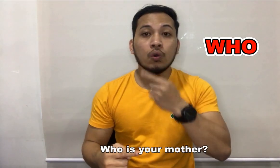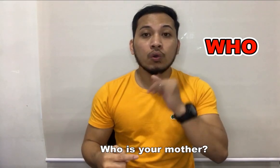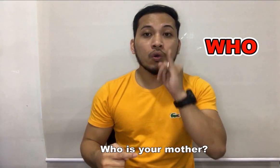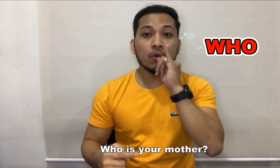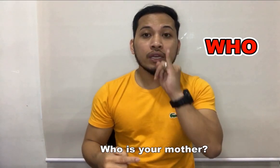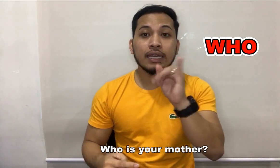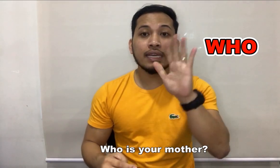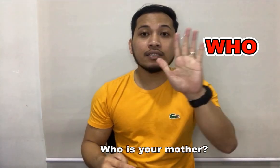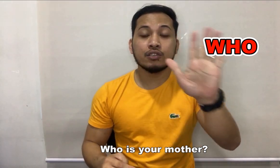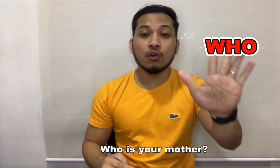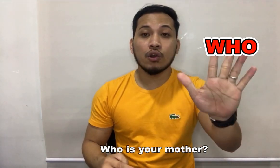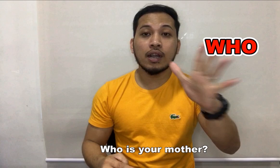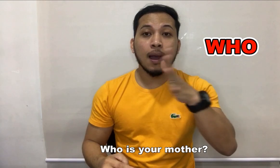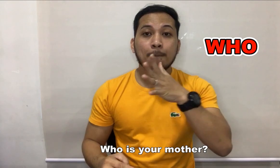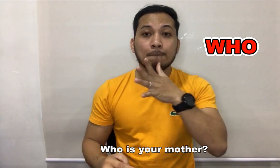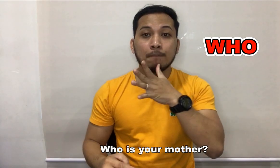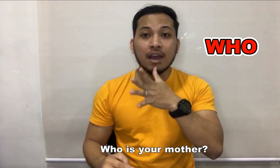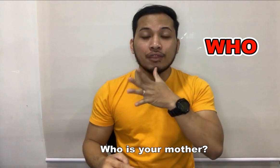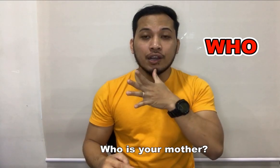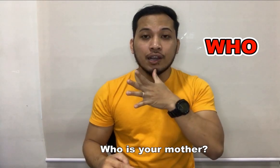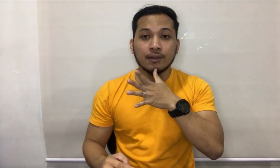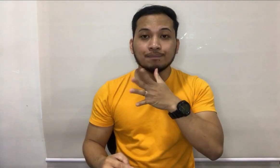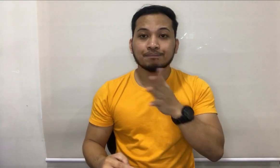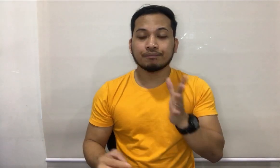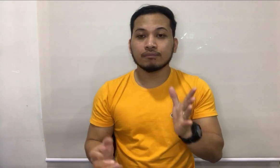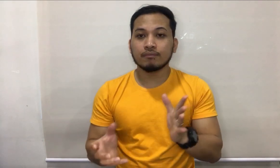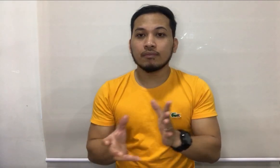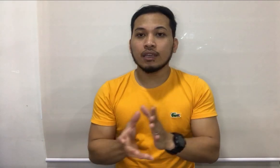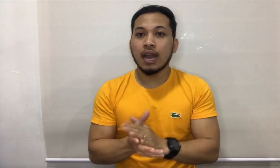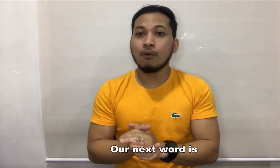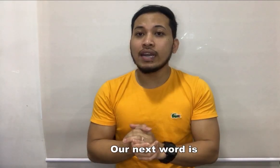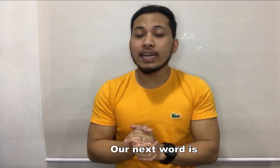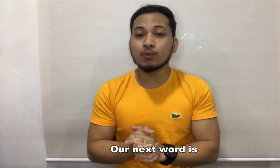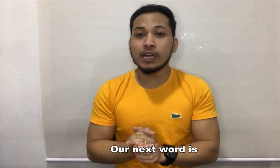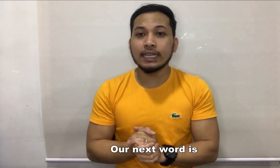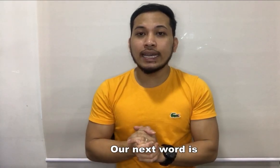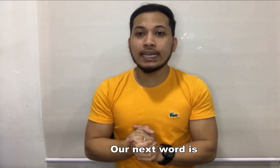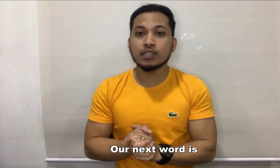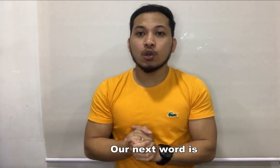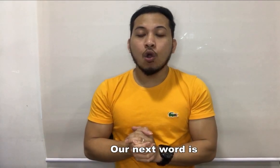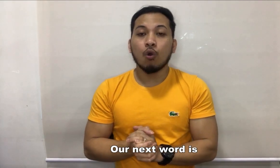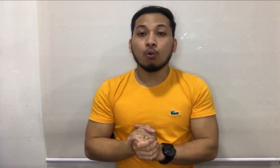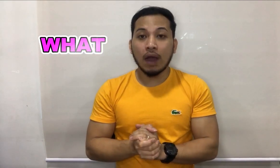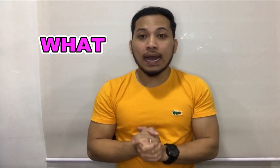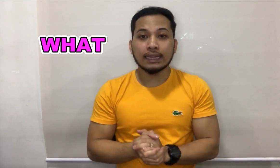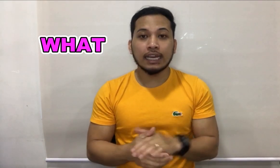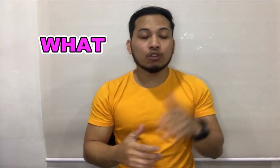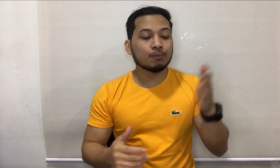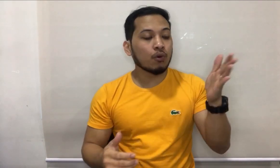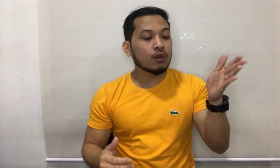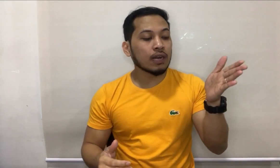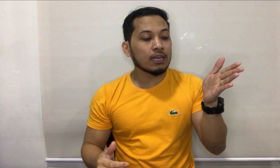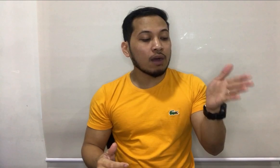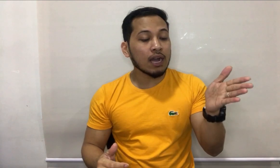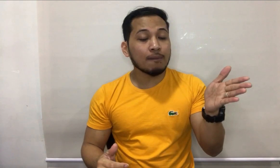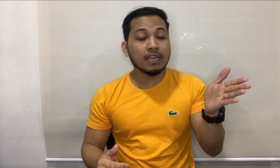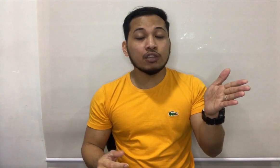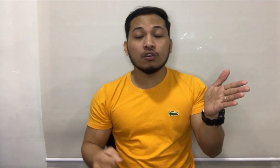Who is your mother? Our next word is what? Ito pong kaliwang kamay ninyo